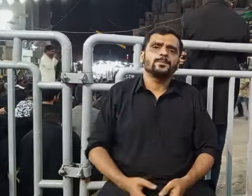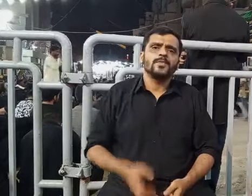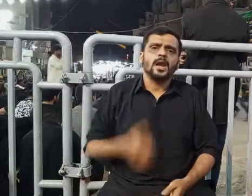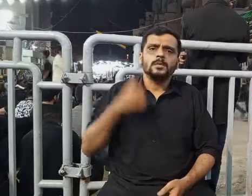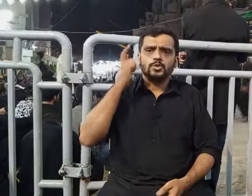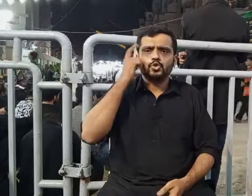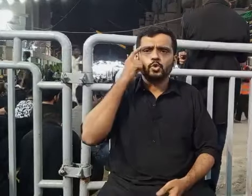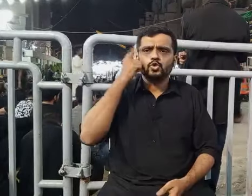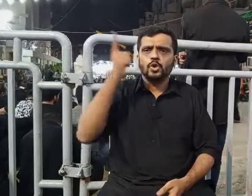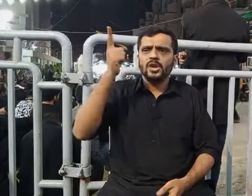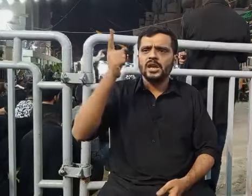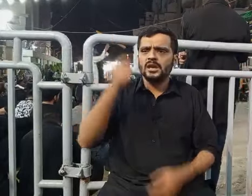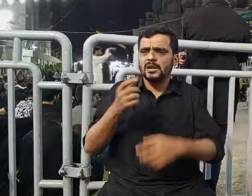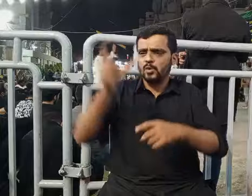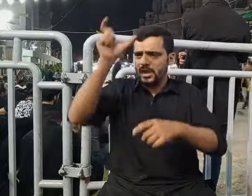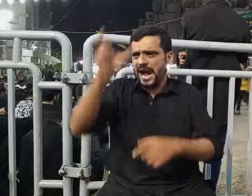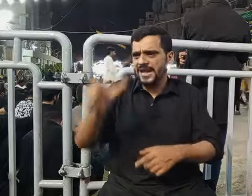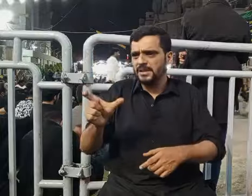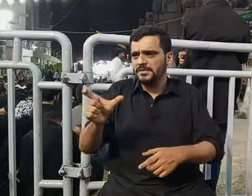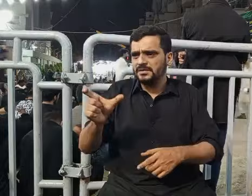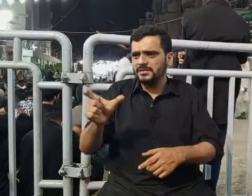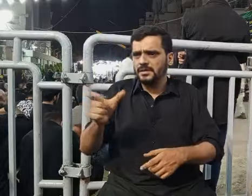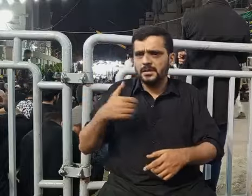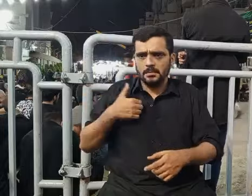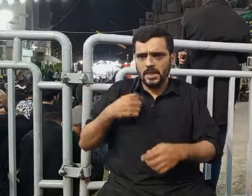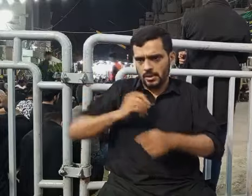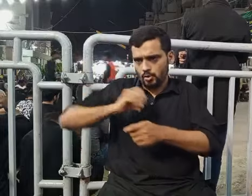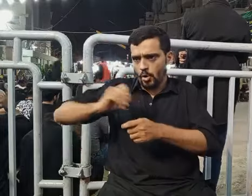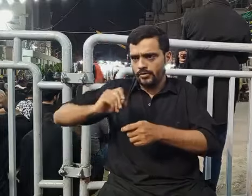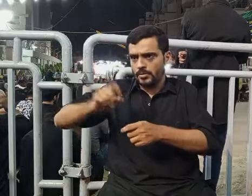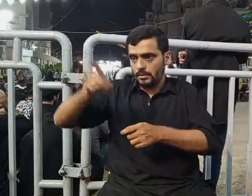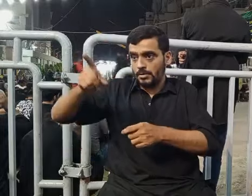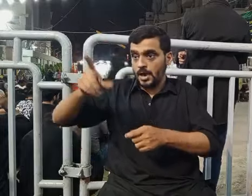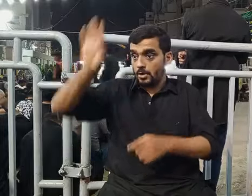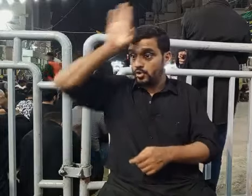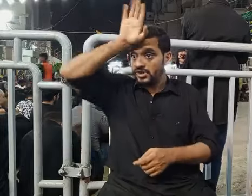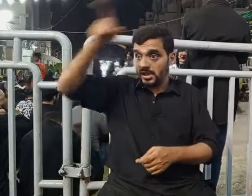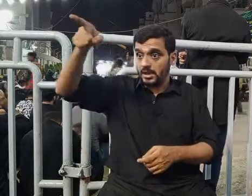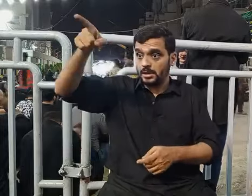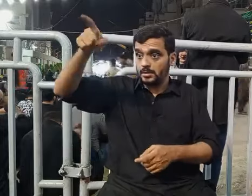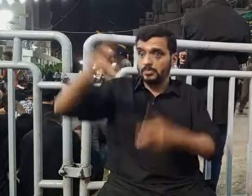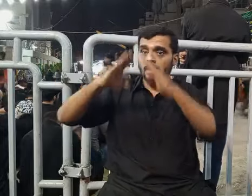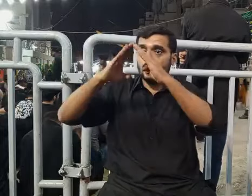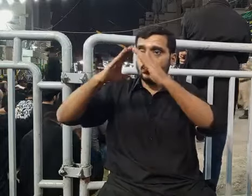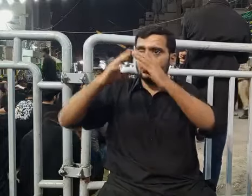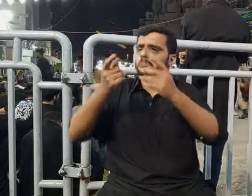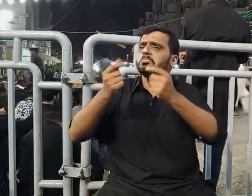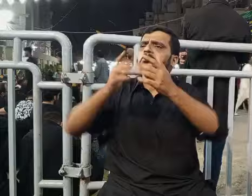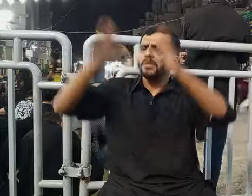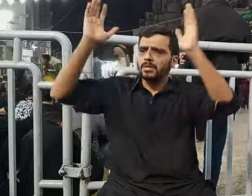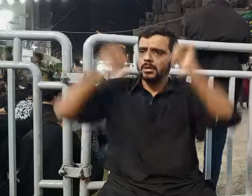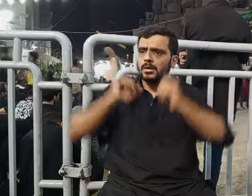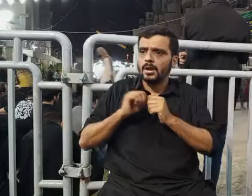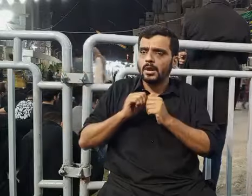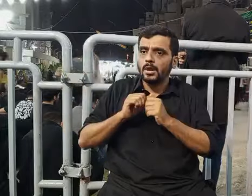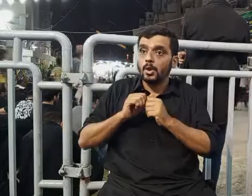ہے کہ ہم حسین کی ماں فاطمہ الزہرا کا پرسہ دے سکیں، یہ تو ان کی کرم نوازی ہے کہ انہوں نے فرش ادا پر قبول فرمایا